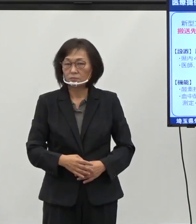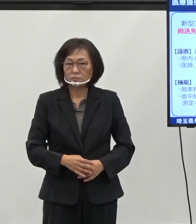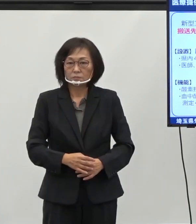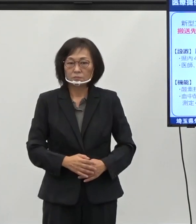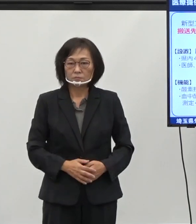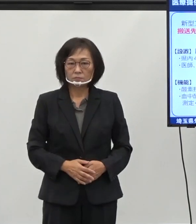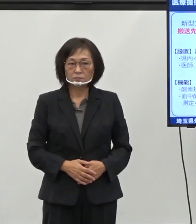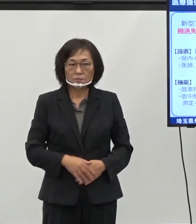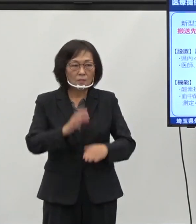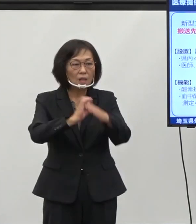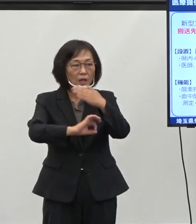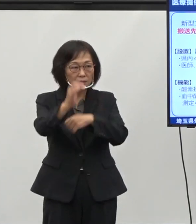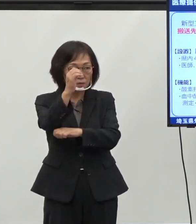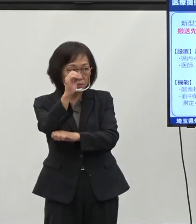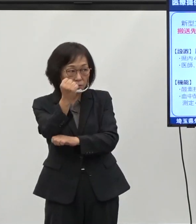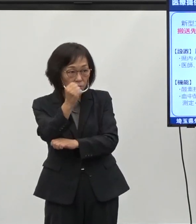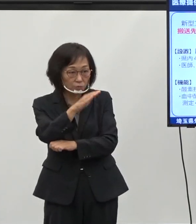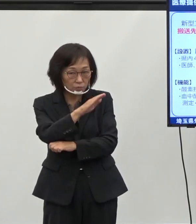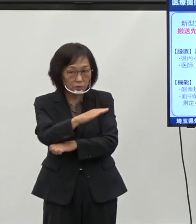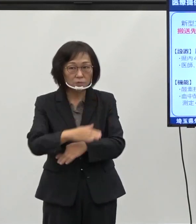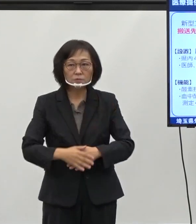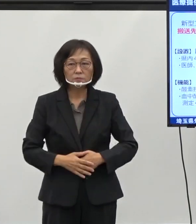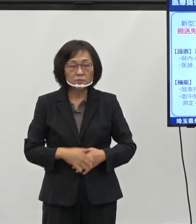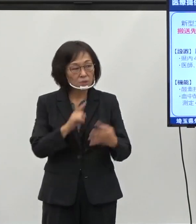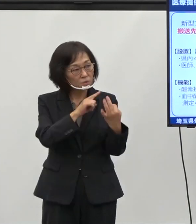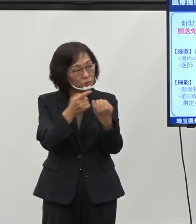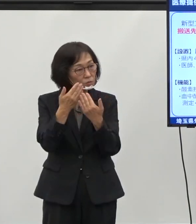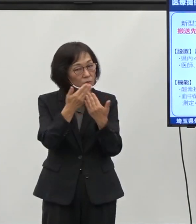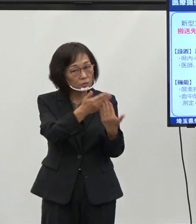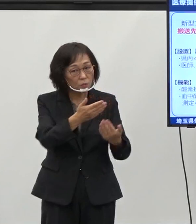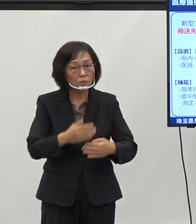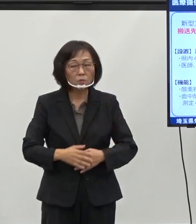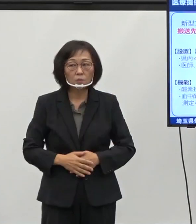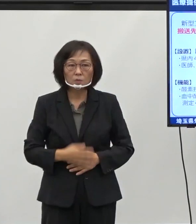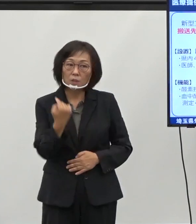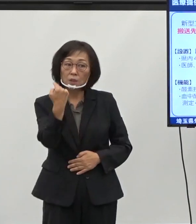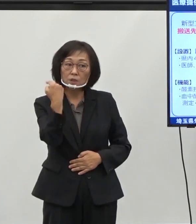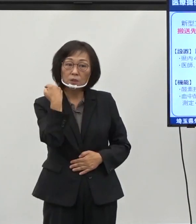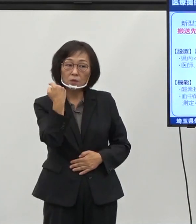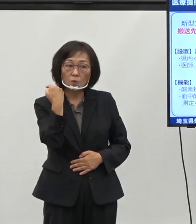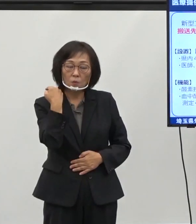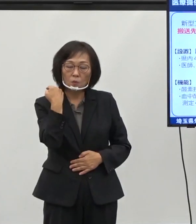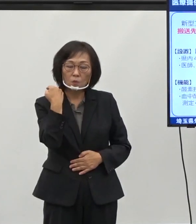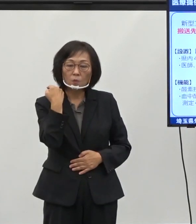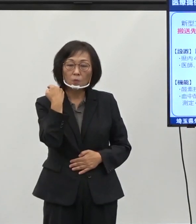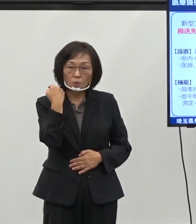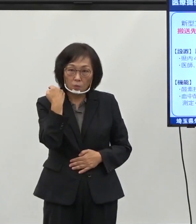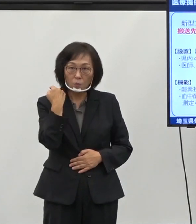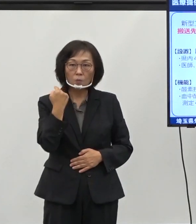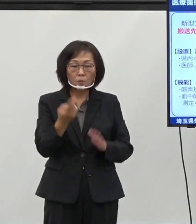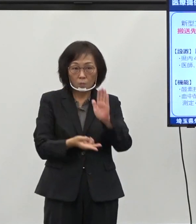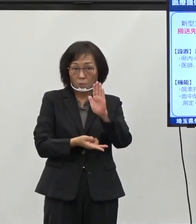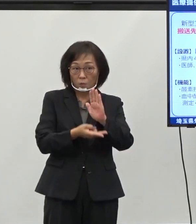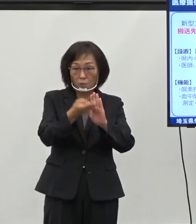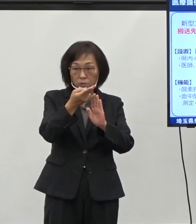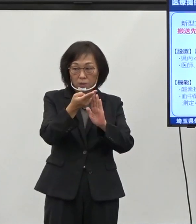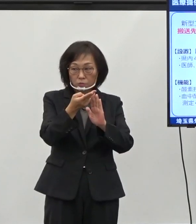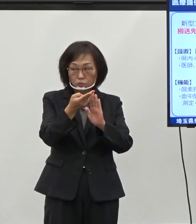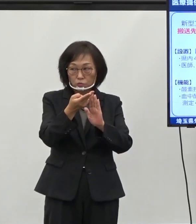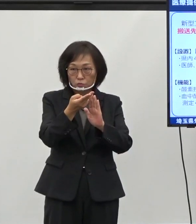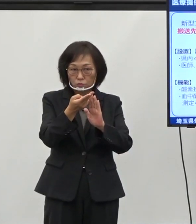川さん。 すみません、朝日新聞の宮川です。いくつか伺います。昨日夜にその宿泊療養、